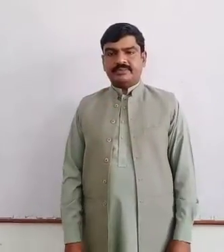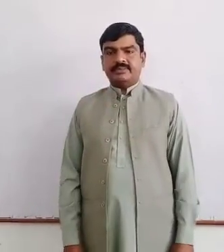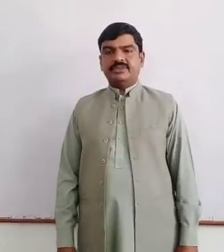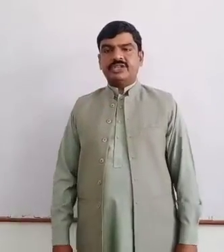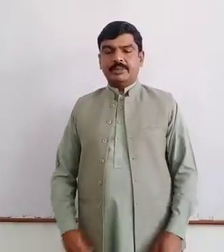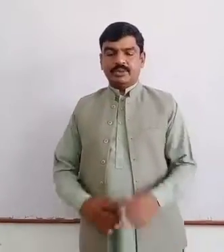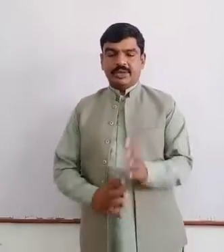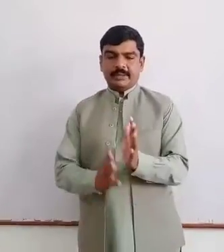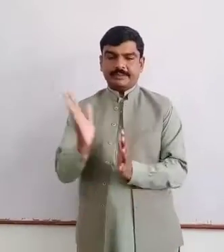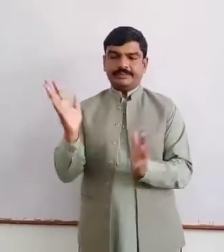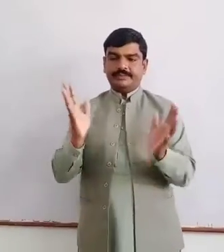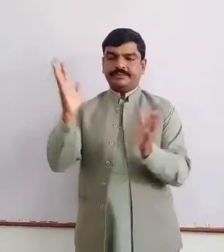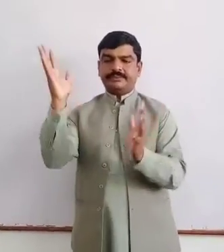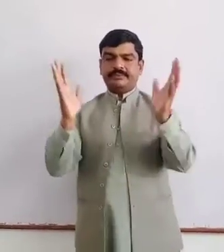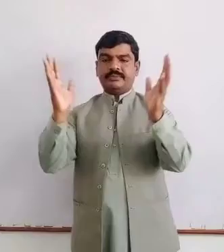बूटियां। जड़ी बूटियां।